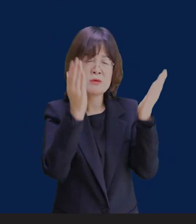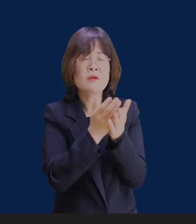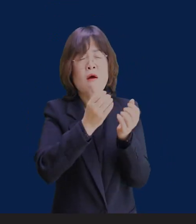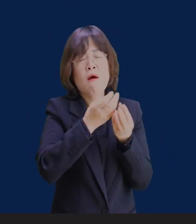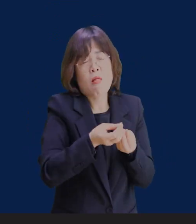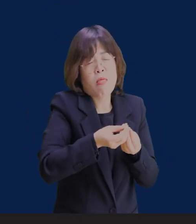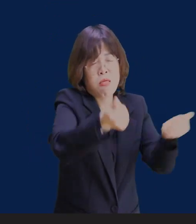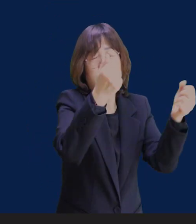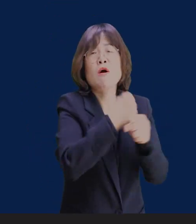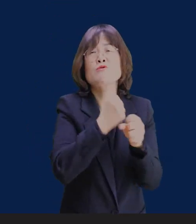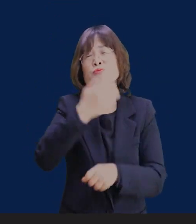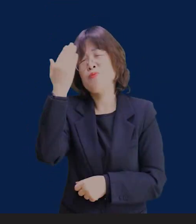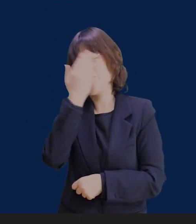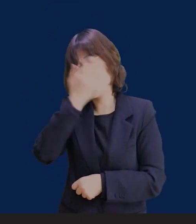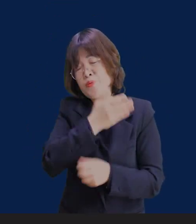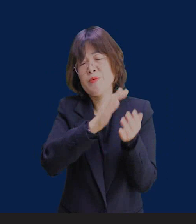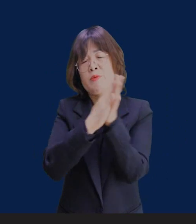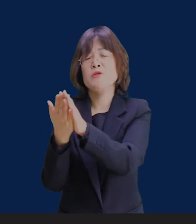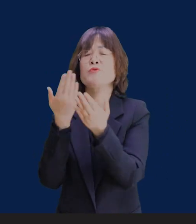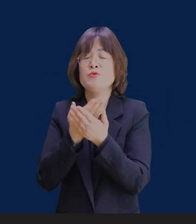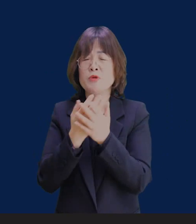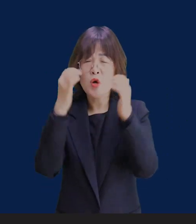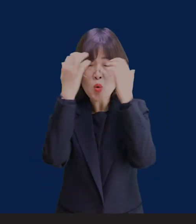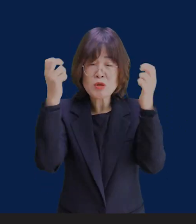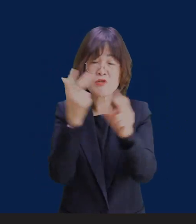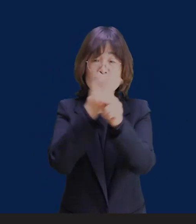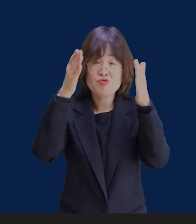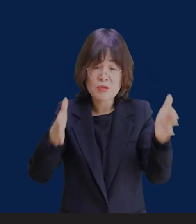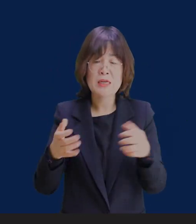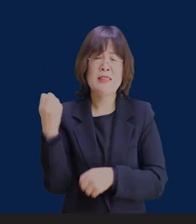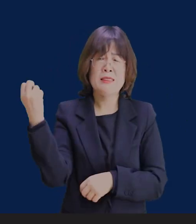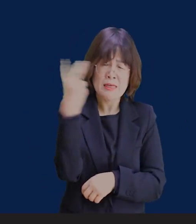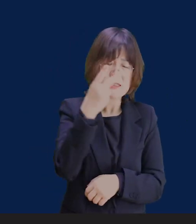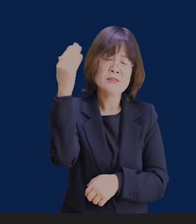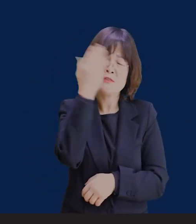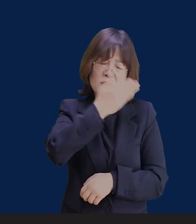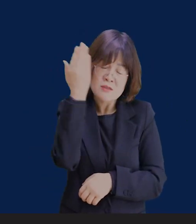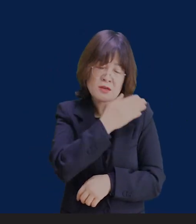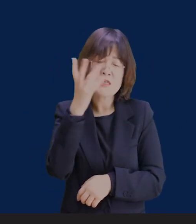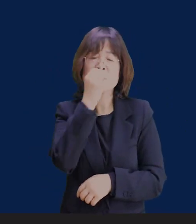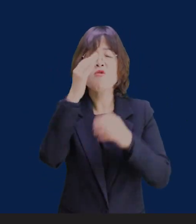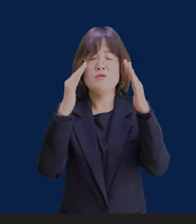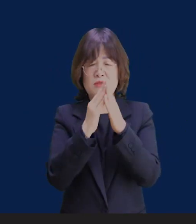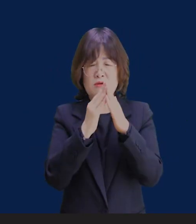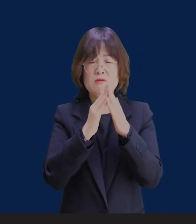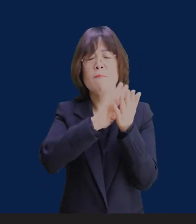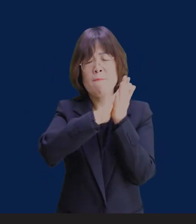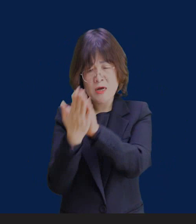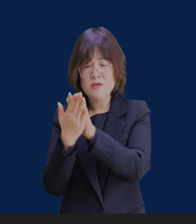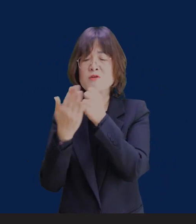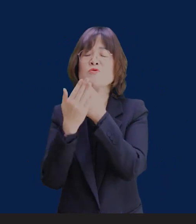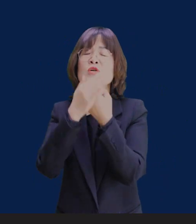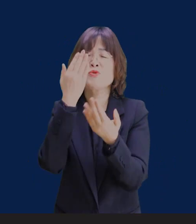쫓아주시고 우리를 정결케 하여 주시옵소서. 이 고난주간 다시 한번 정결한